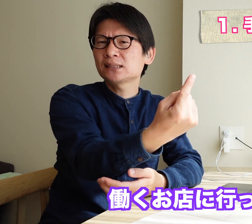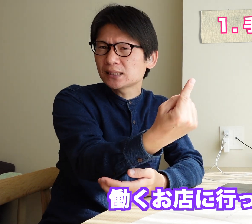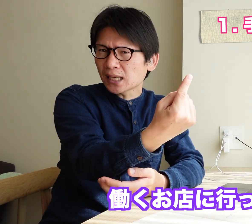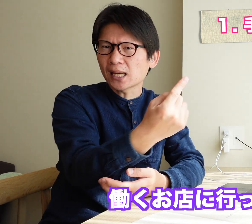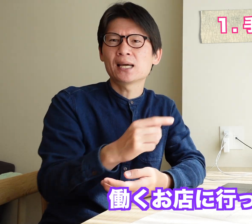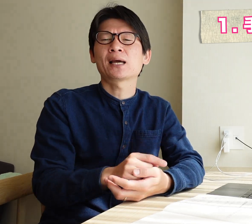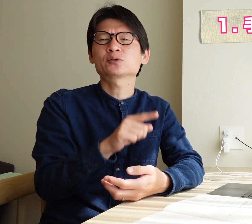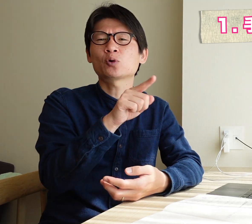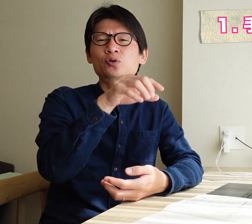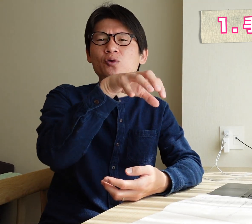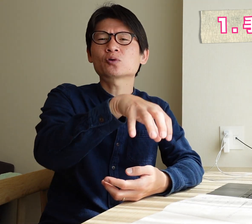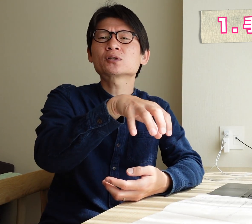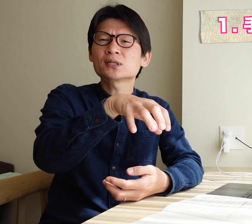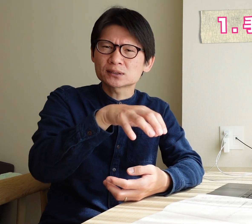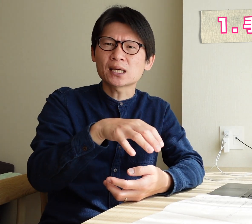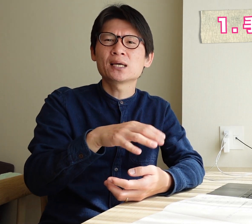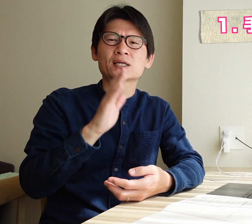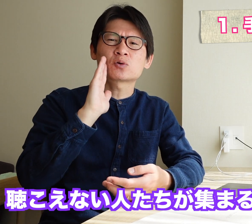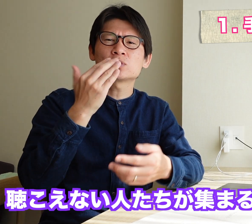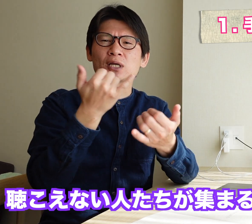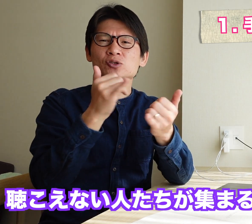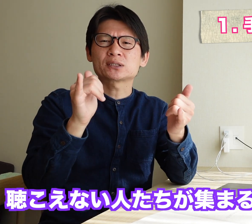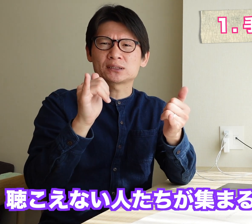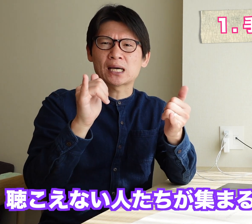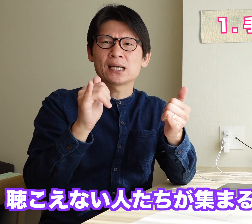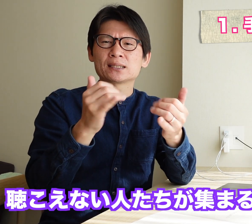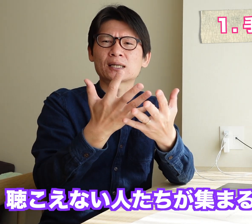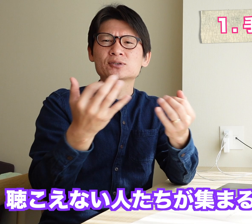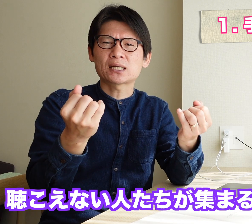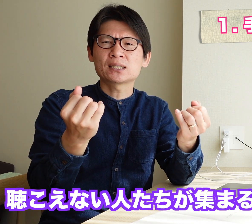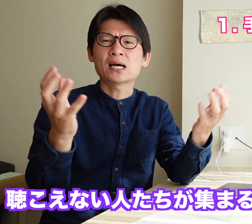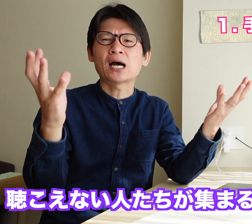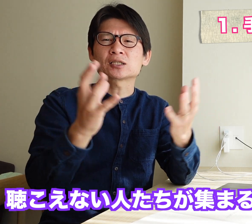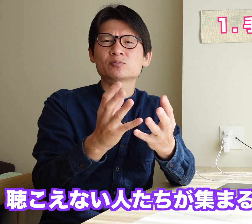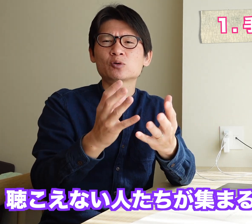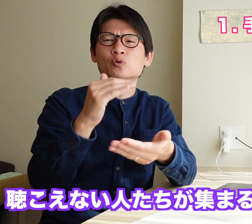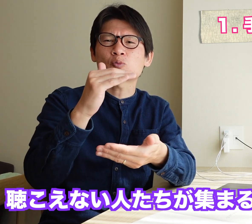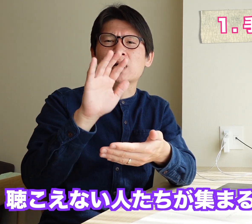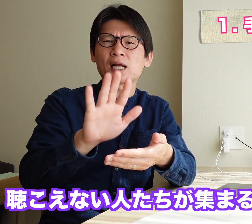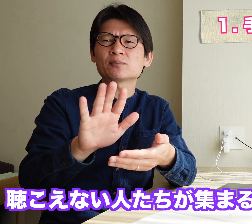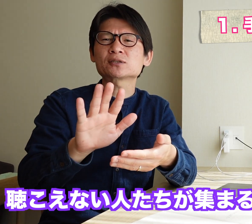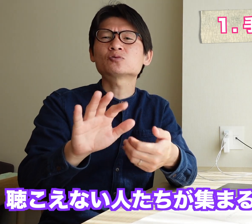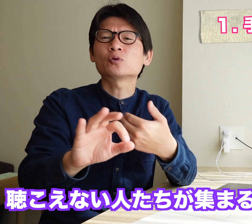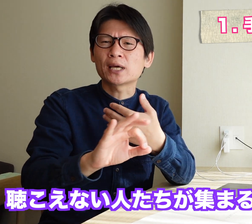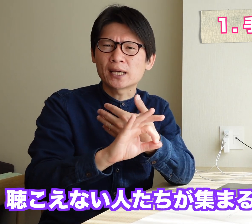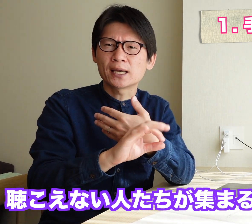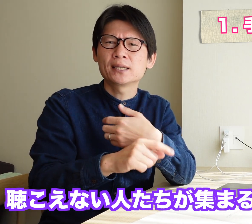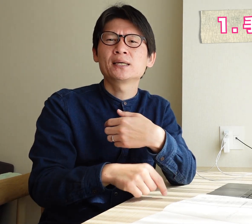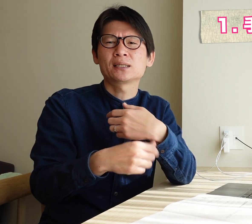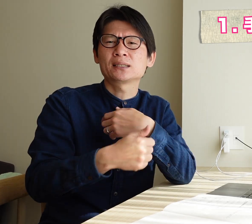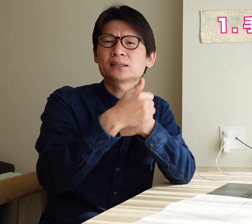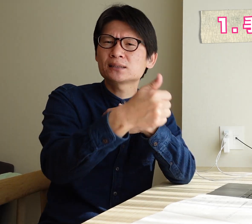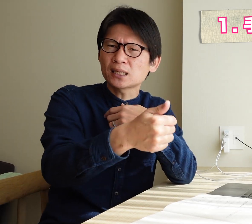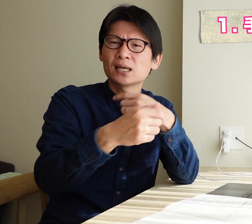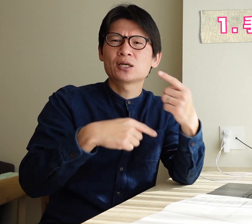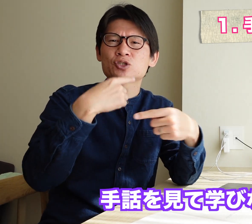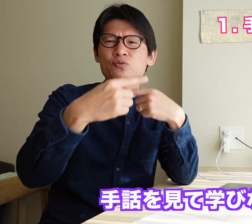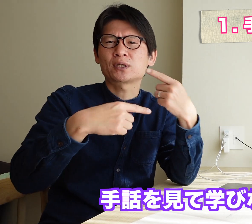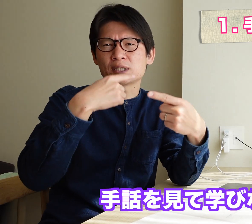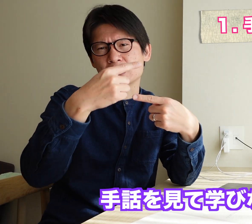、そういうところですね、聞こえない人たちがたくさん集まることもありますので、行って手話で